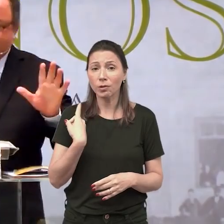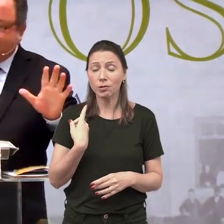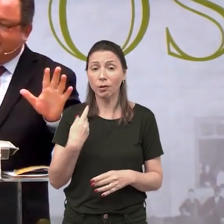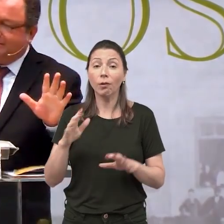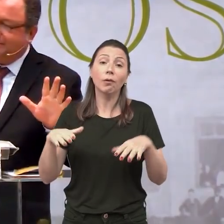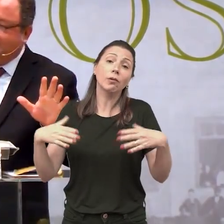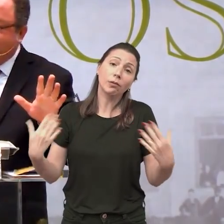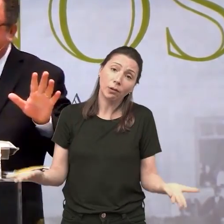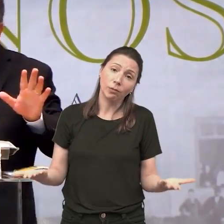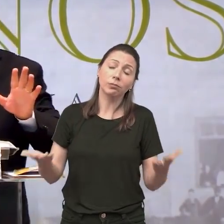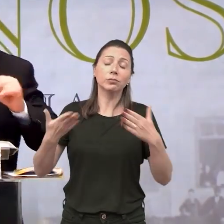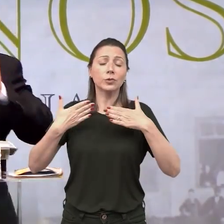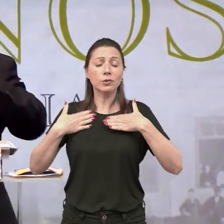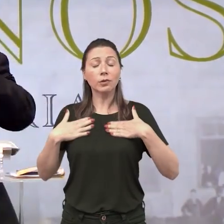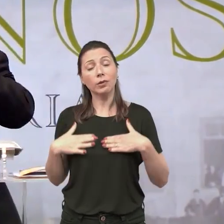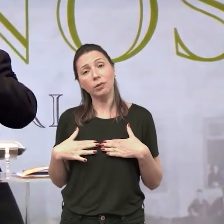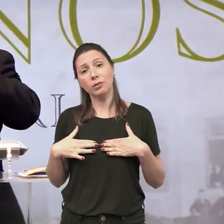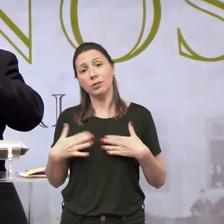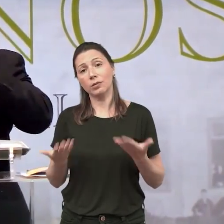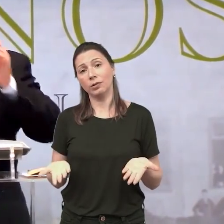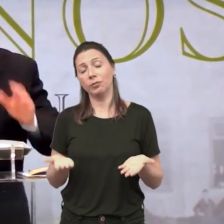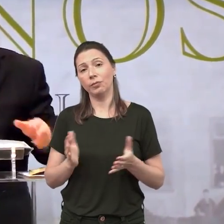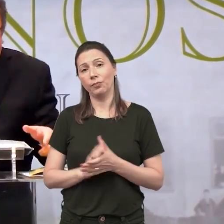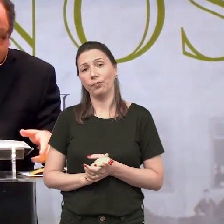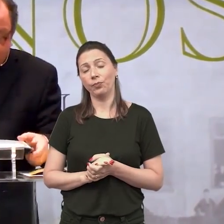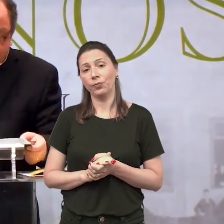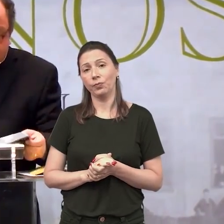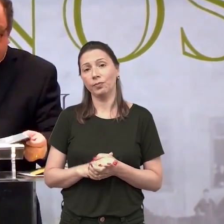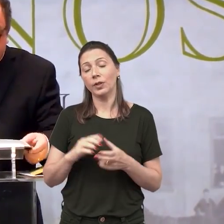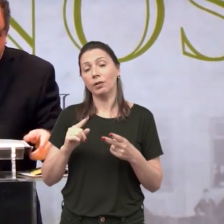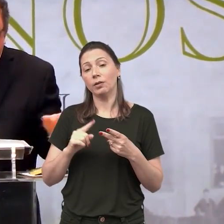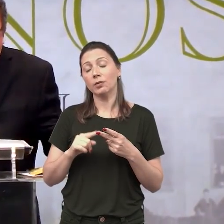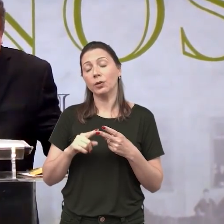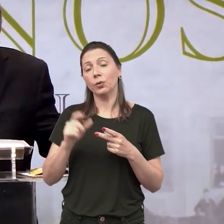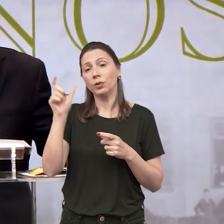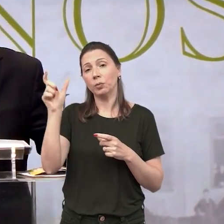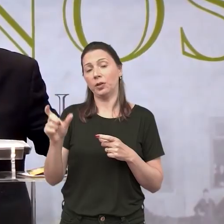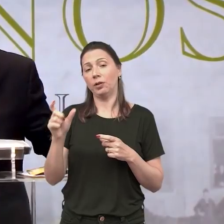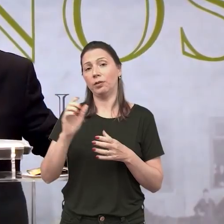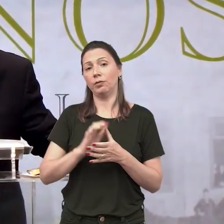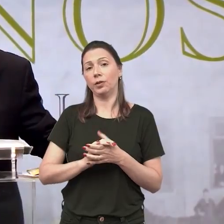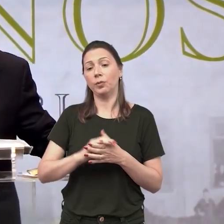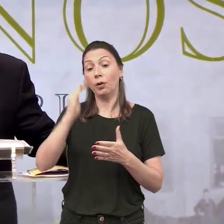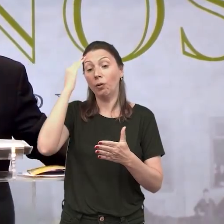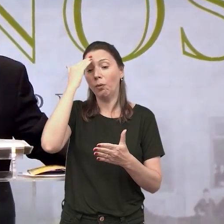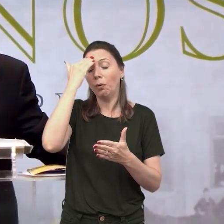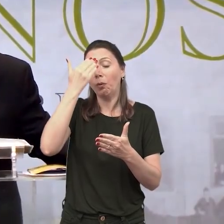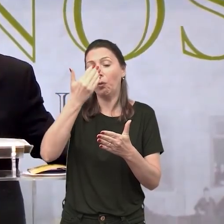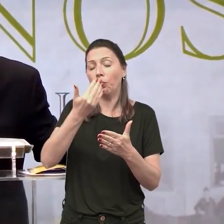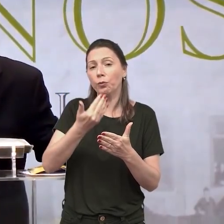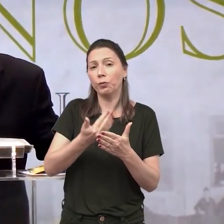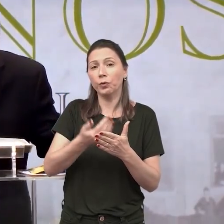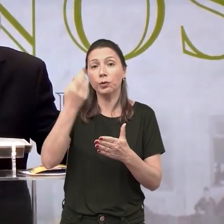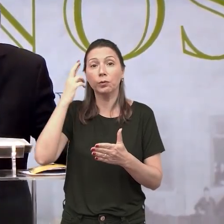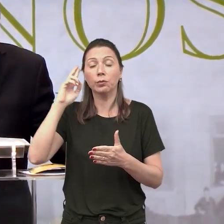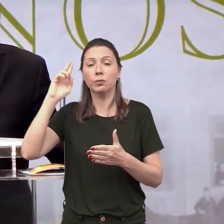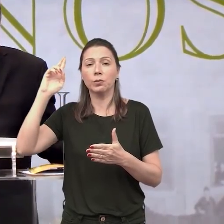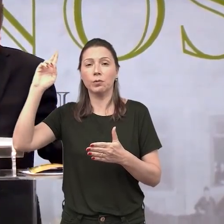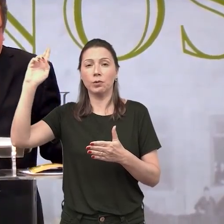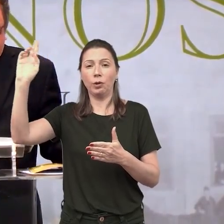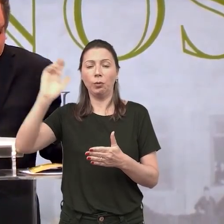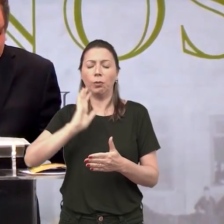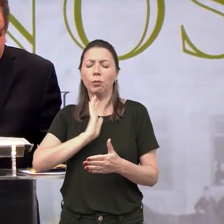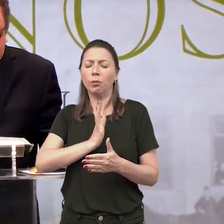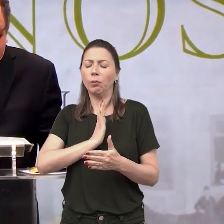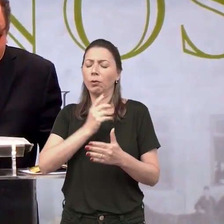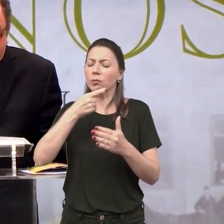Então descansa. Em segundo lugar, diz assim: confia no Senhor de todo o teu